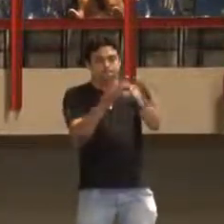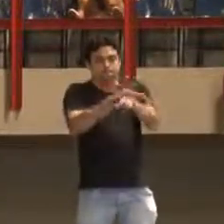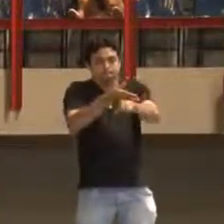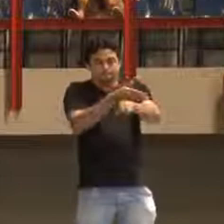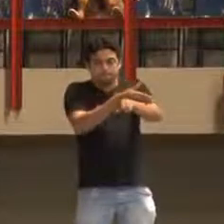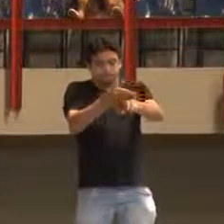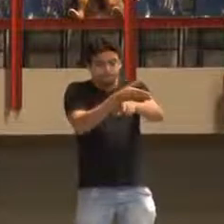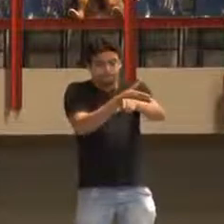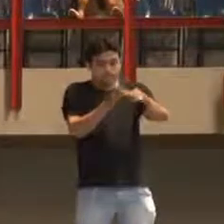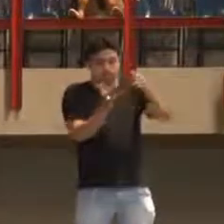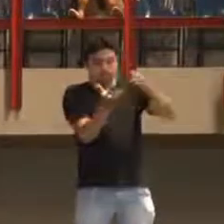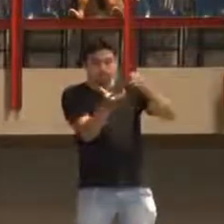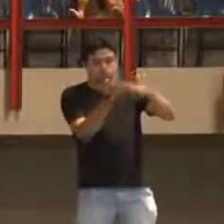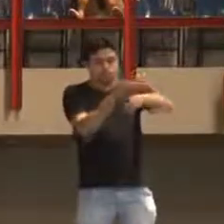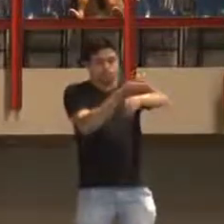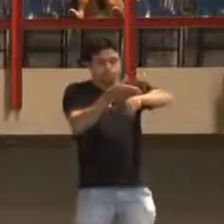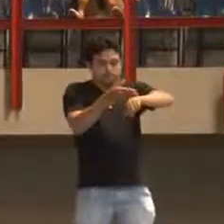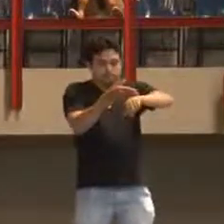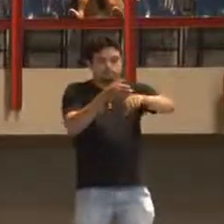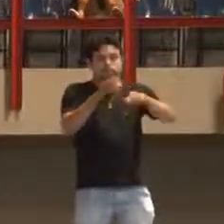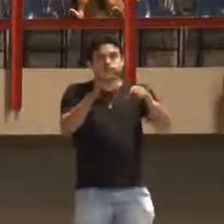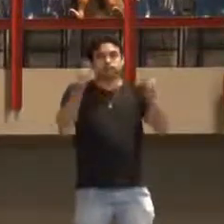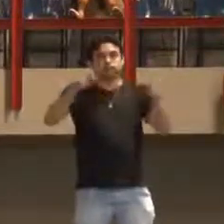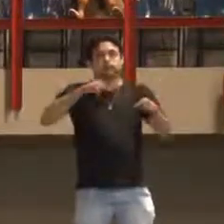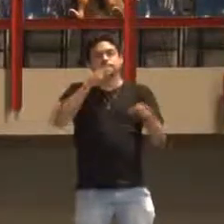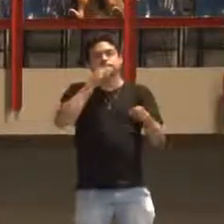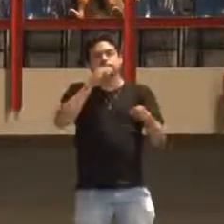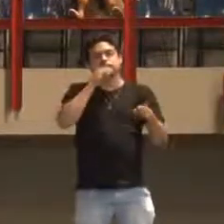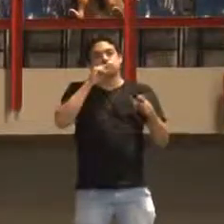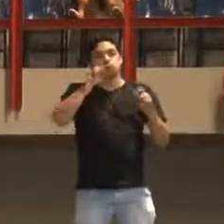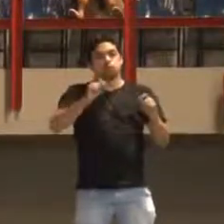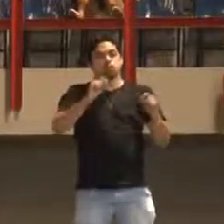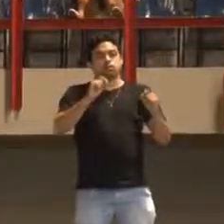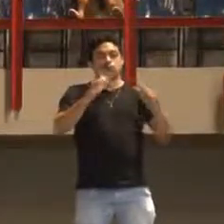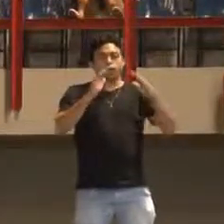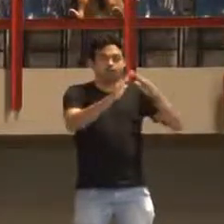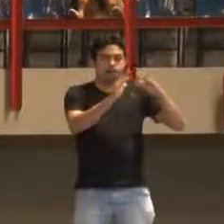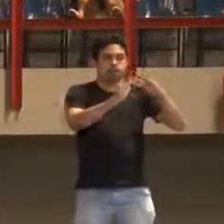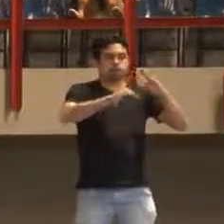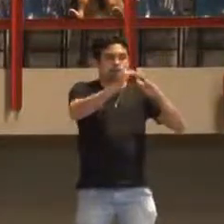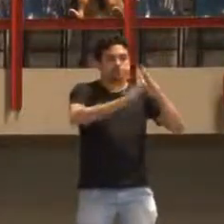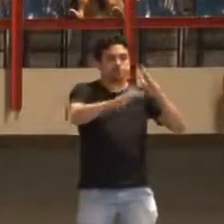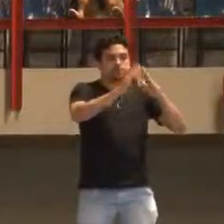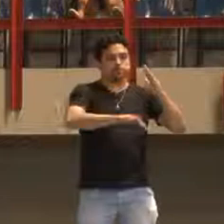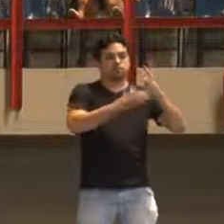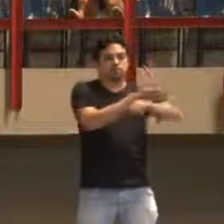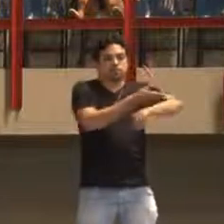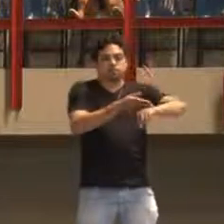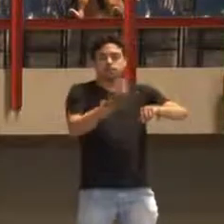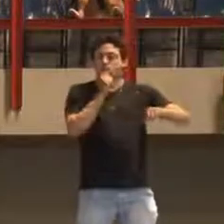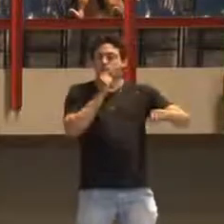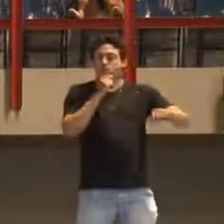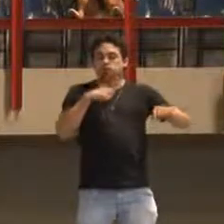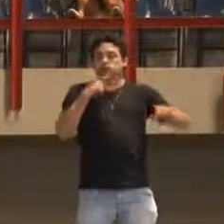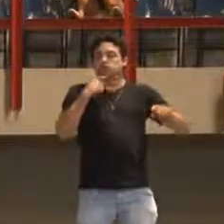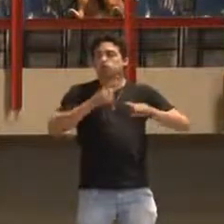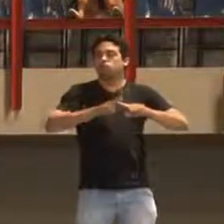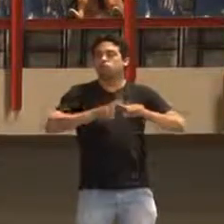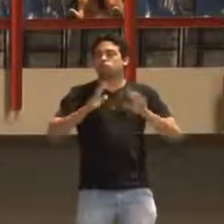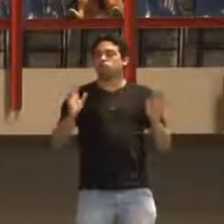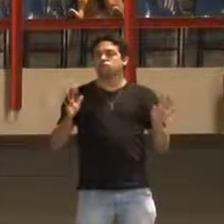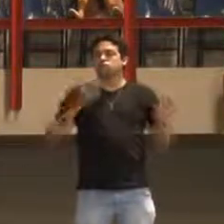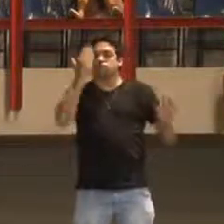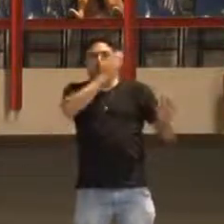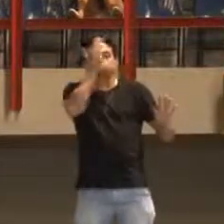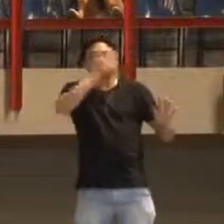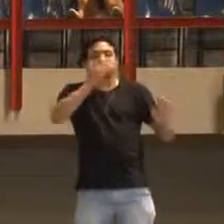da garrafa for todo branco, adianta você pintar a casa de branco? Não, por quê? Porque senão você não vai ver